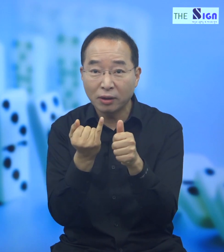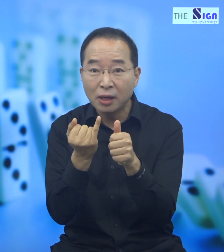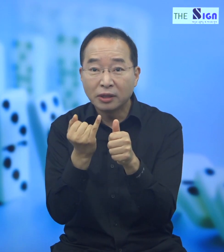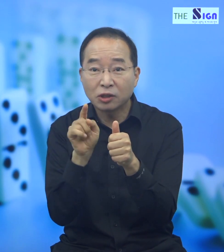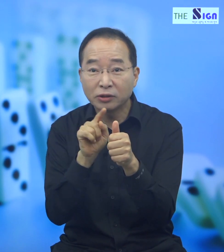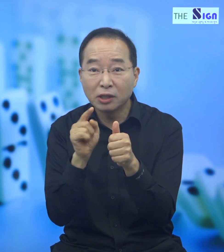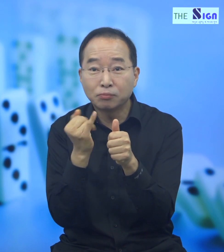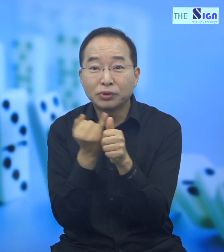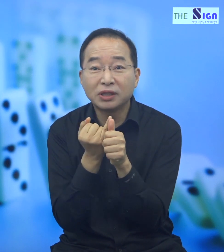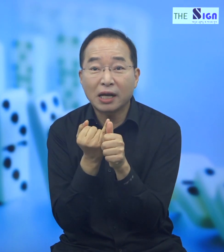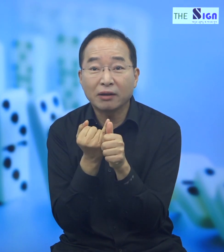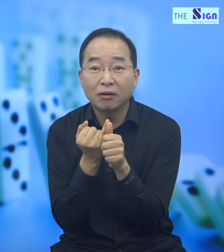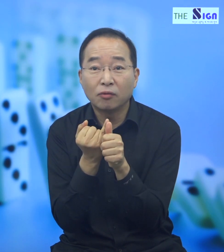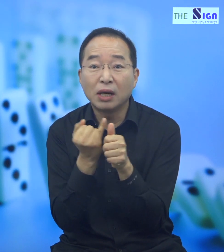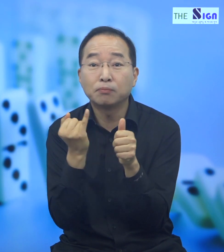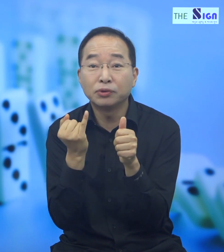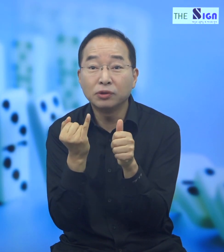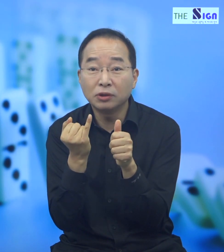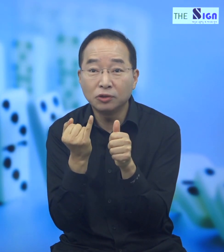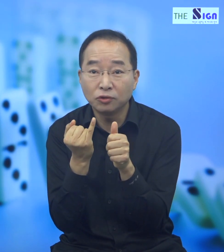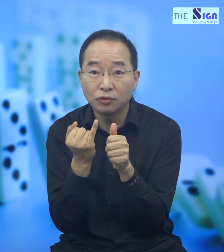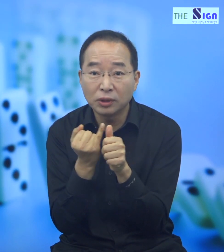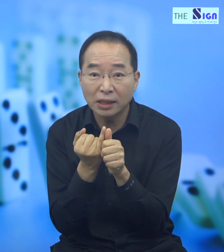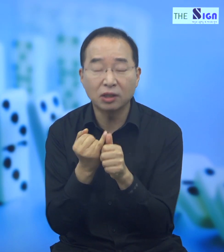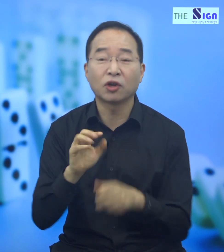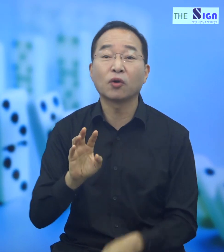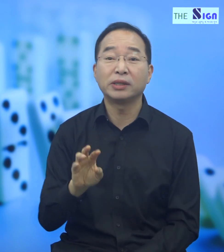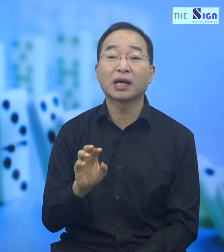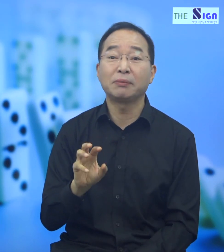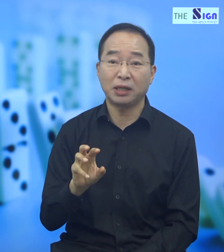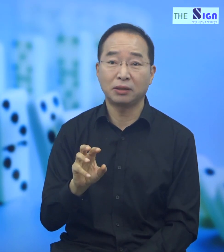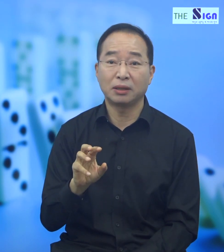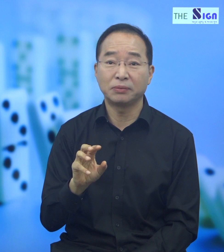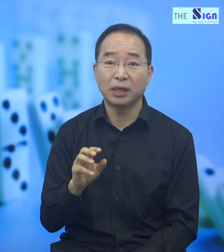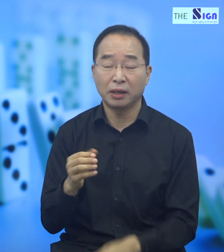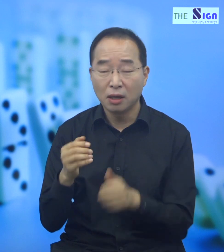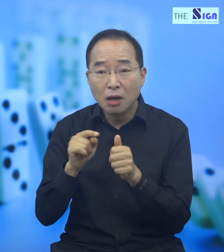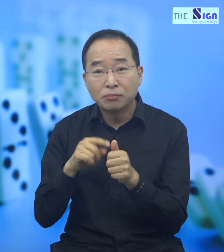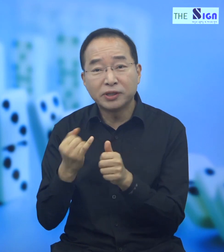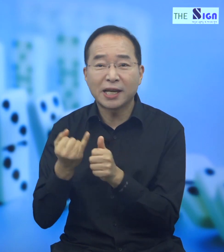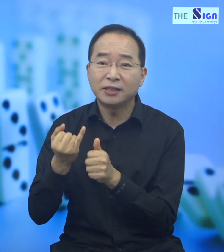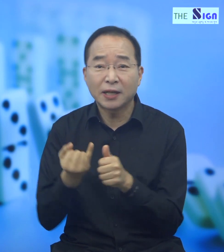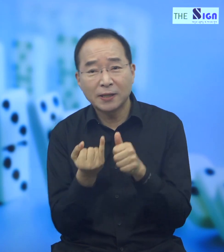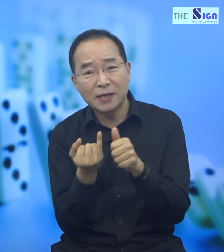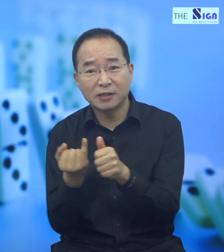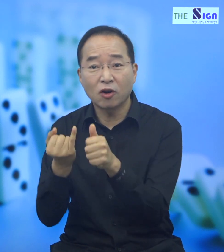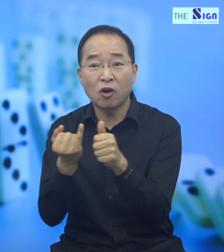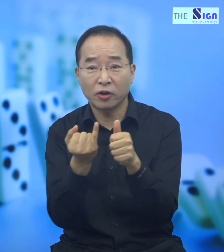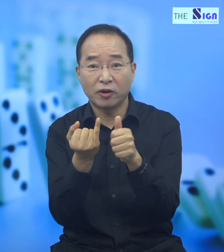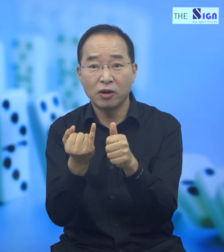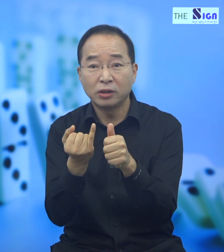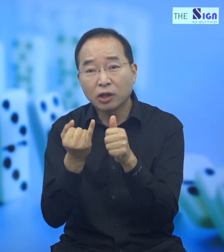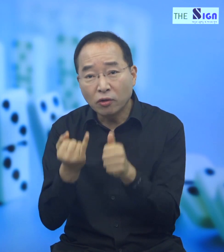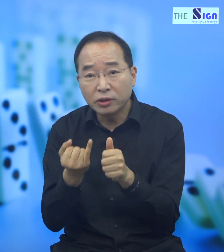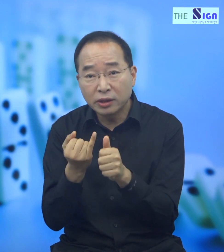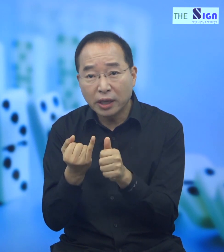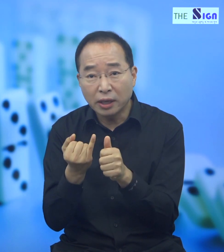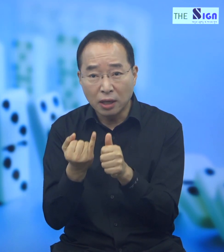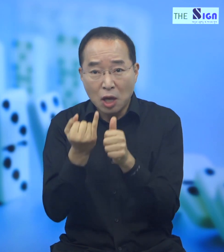근데 절대 이거 붙지를 않아요. 왜냐면 붙는 순간 이건 결혼한 사람이 되기 때문에 붙지 않은 상태에서 걸어요. 근데 걷는데